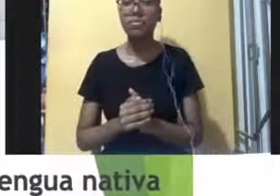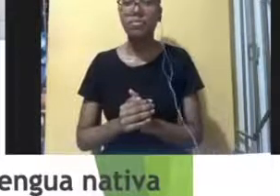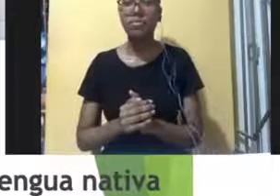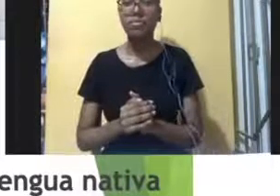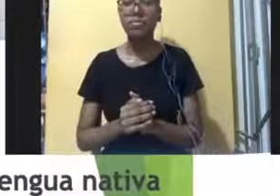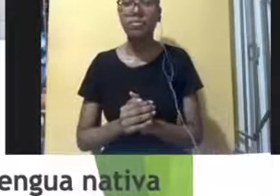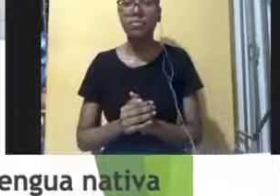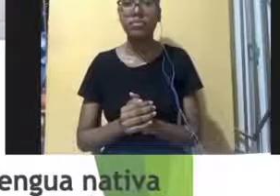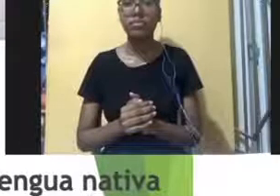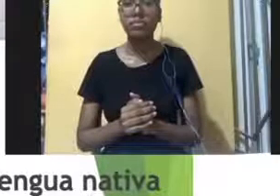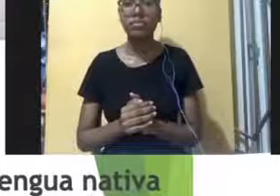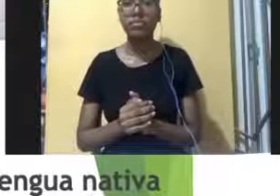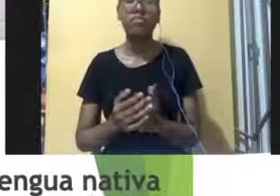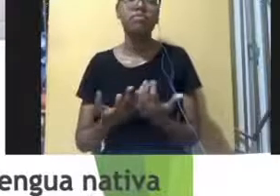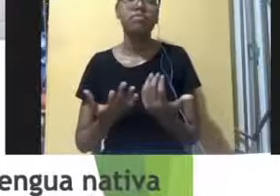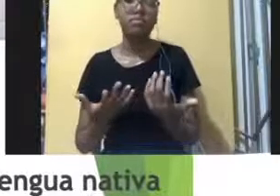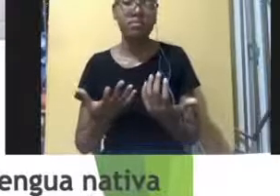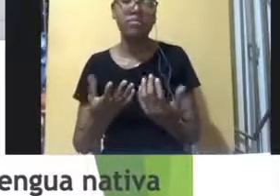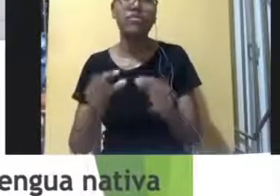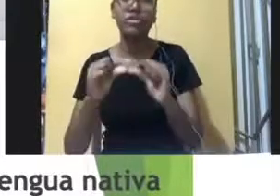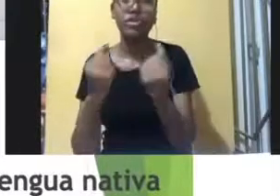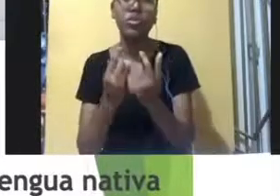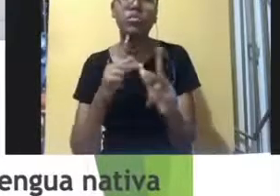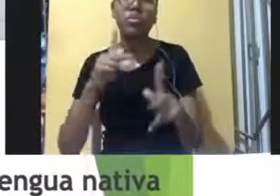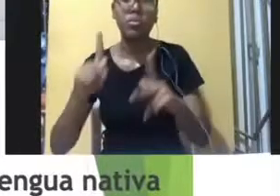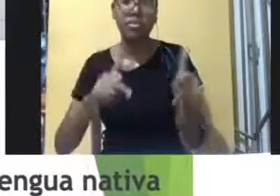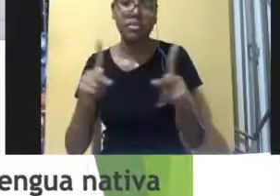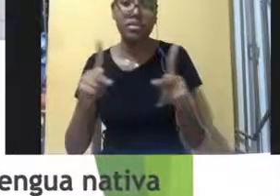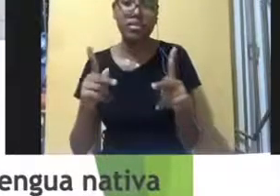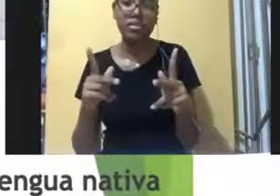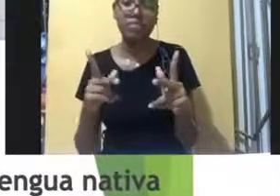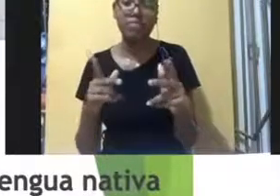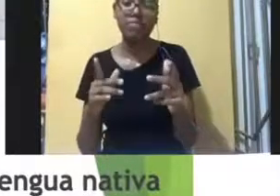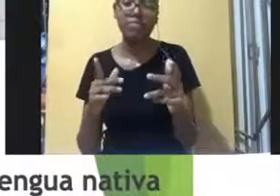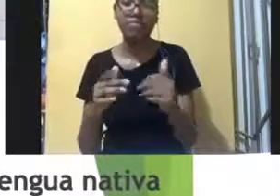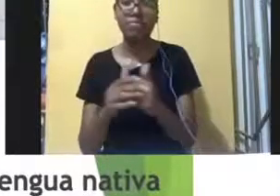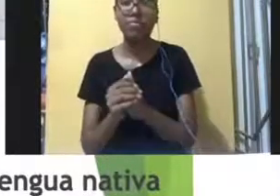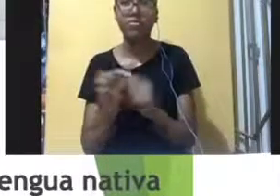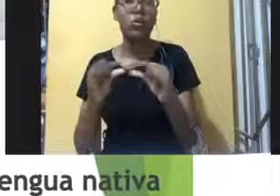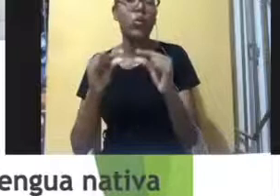un grupo de personas, como en el caso de las personas sordas. Es un grupo minoritario,